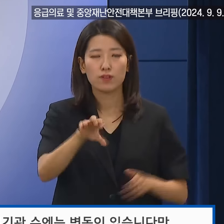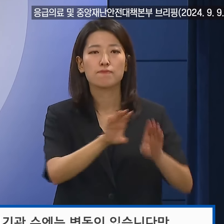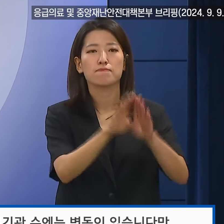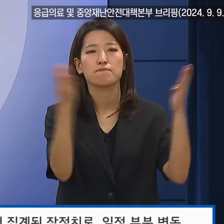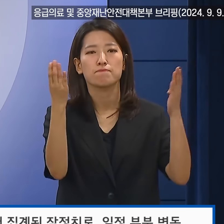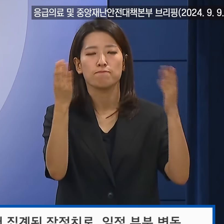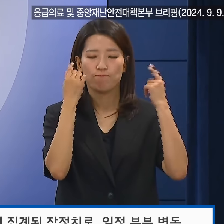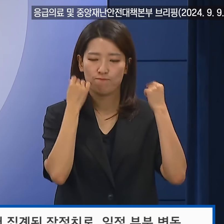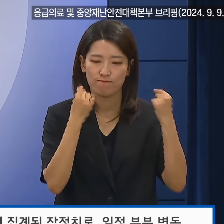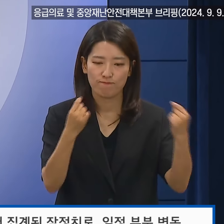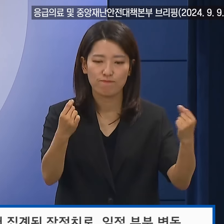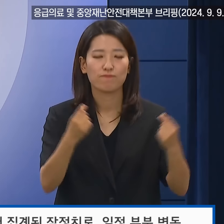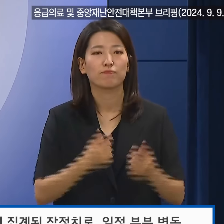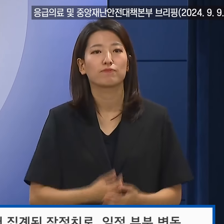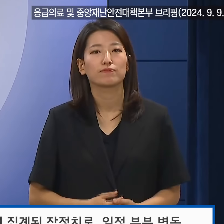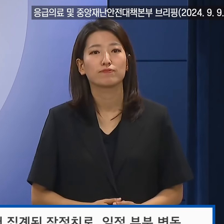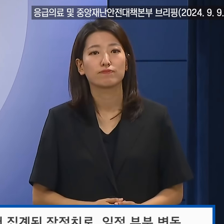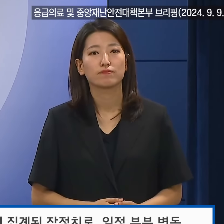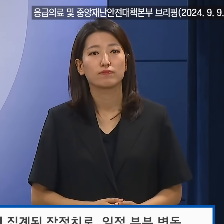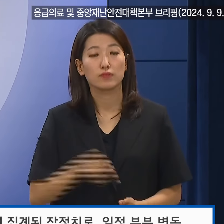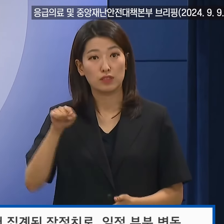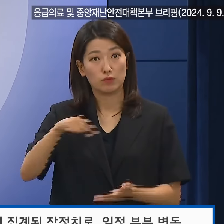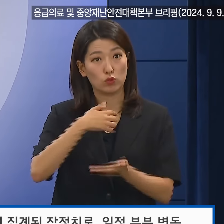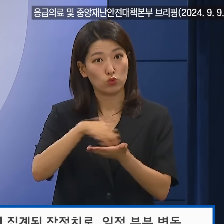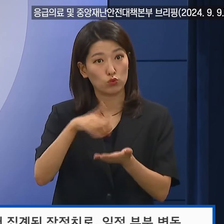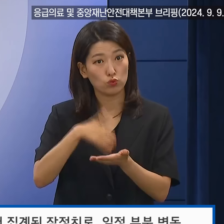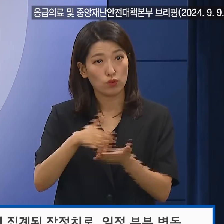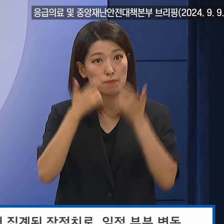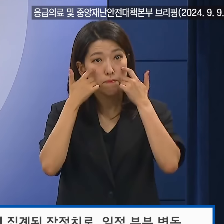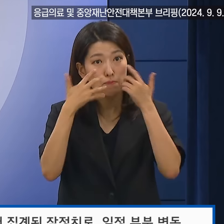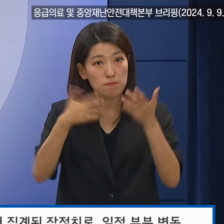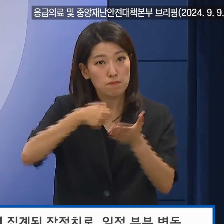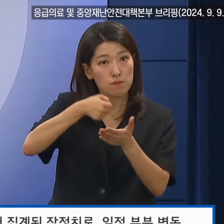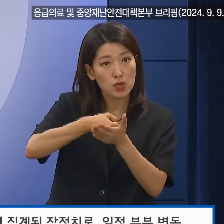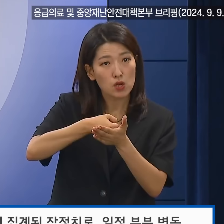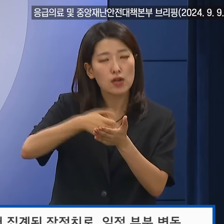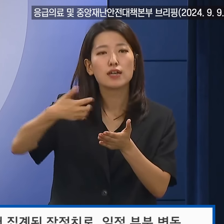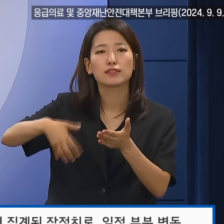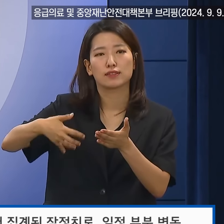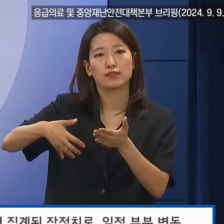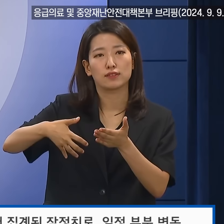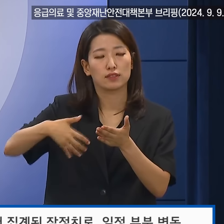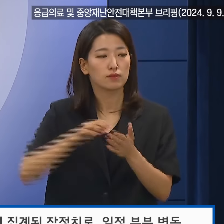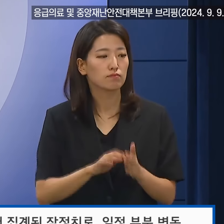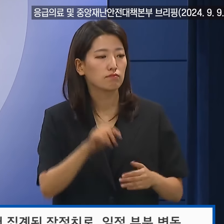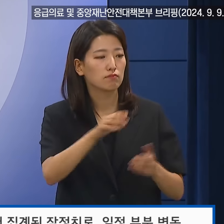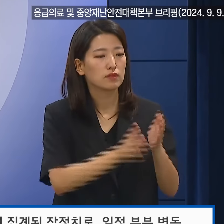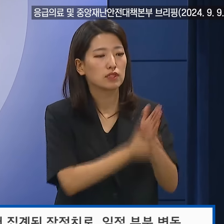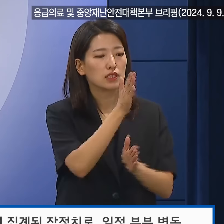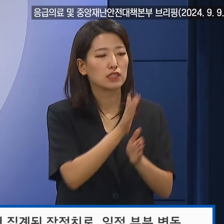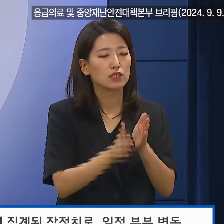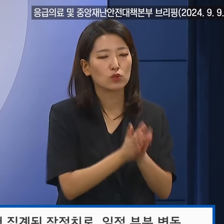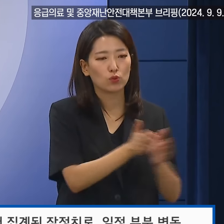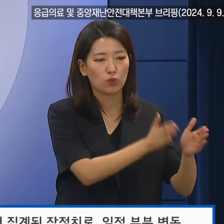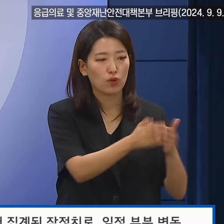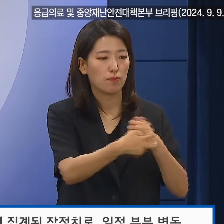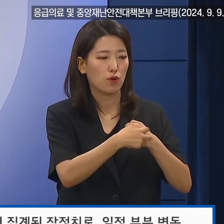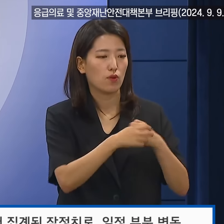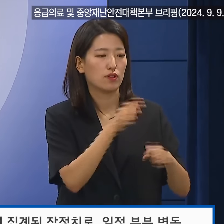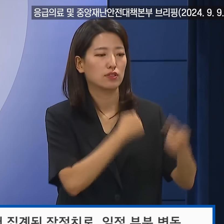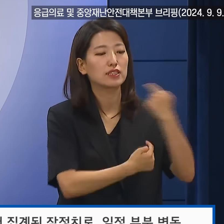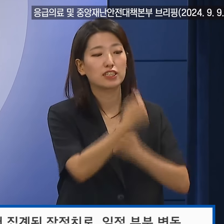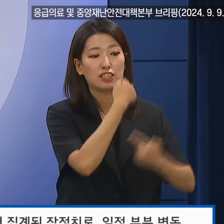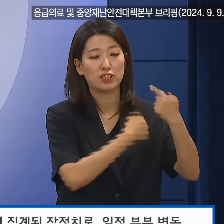운영됩니다. 지금 말씀드린 수치는 현재까지의 신청에 의해 집계된 잠정치로 일정